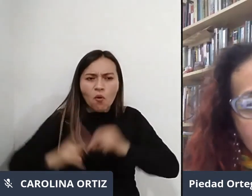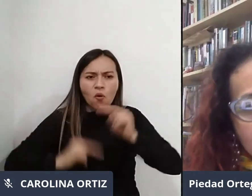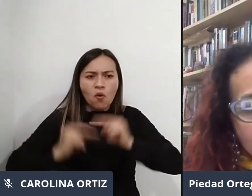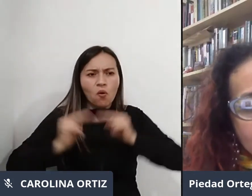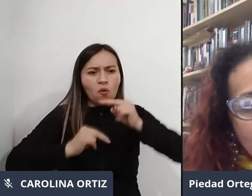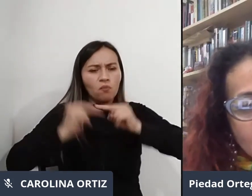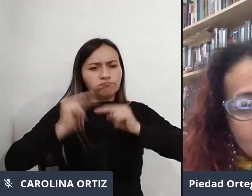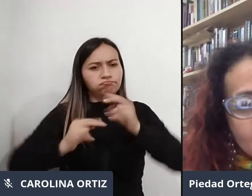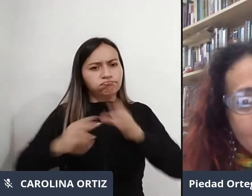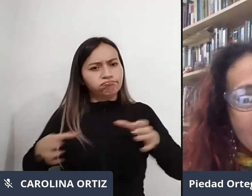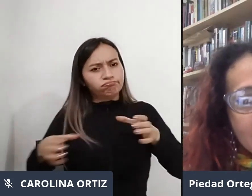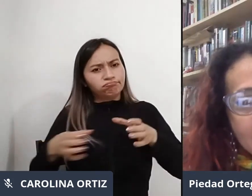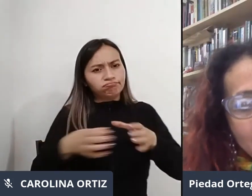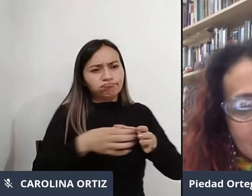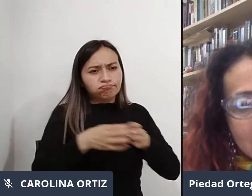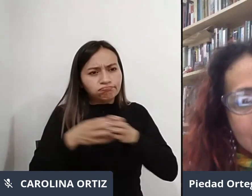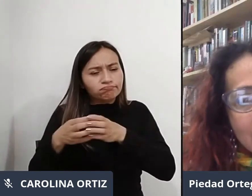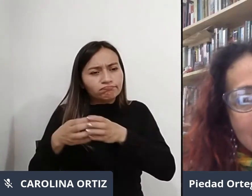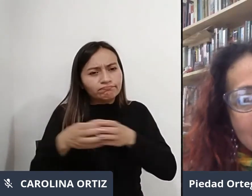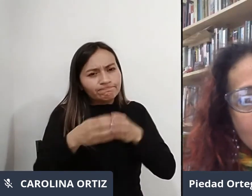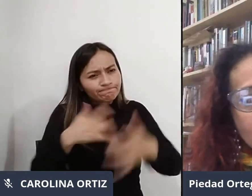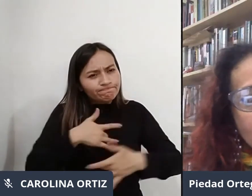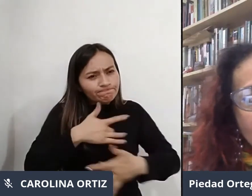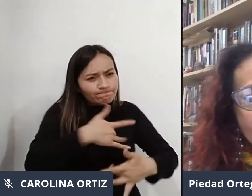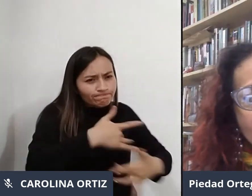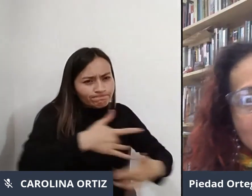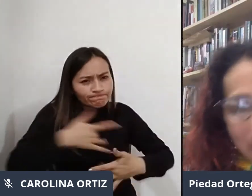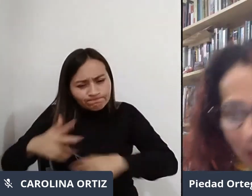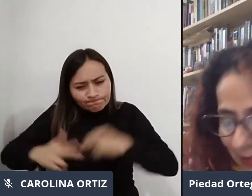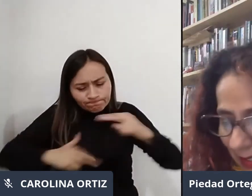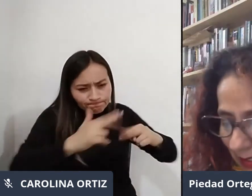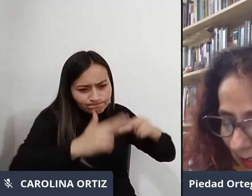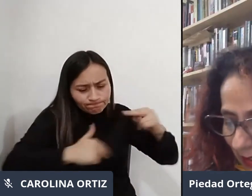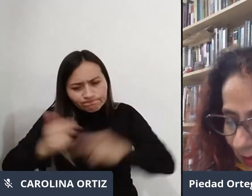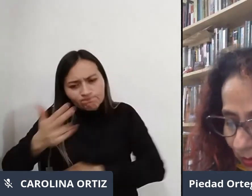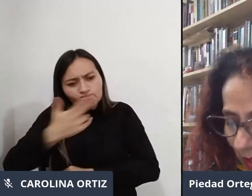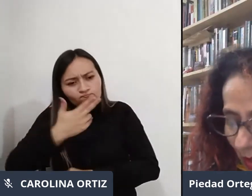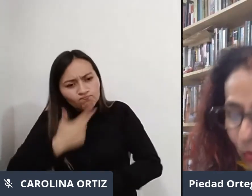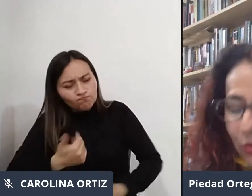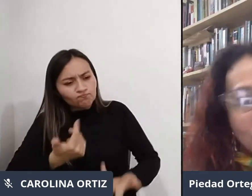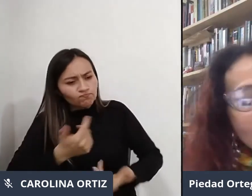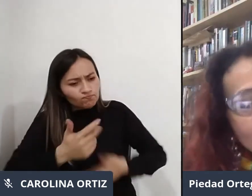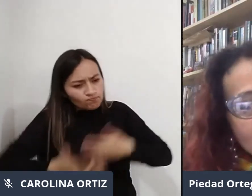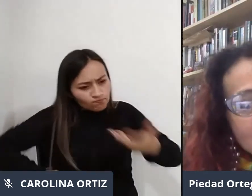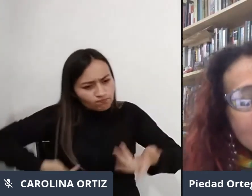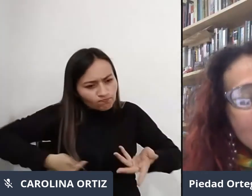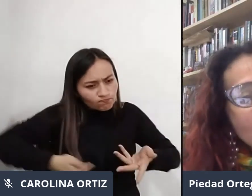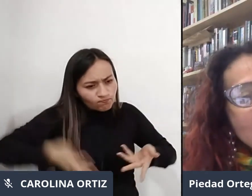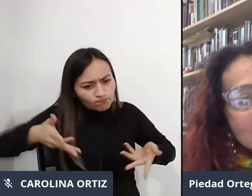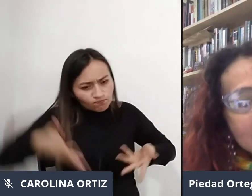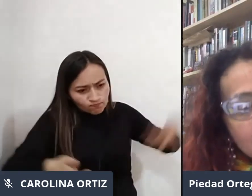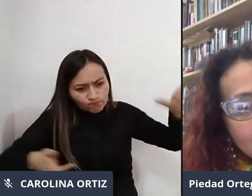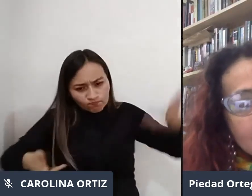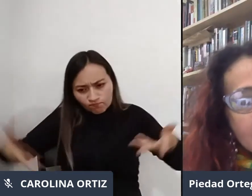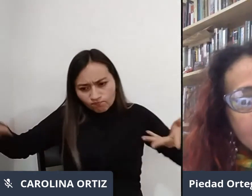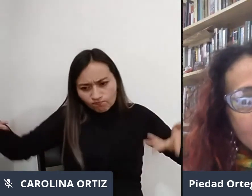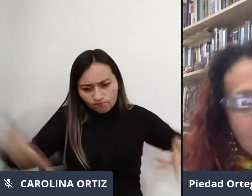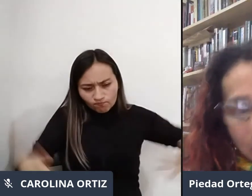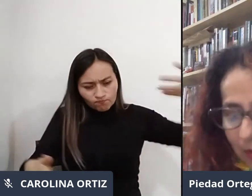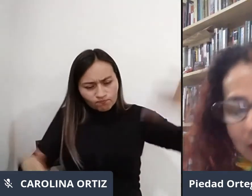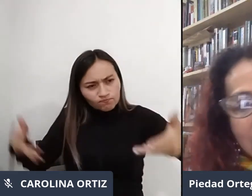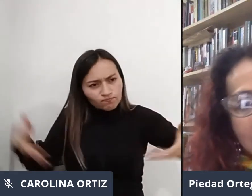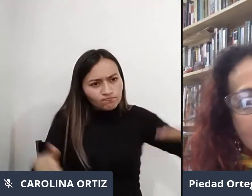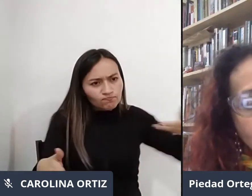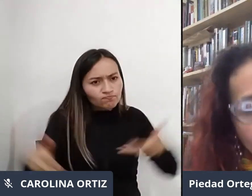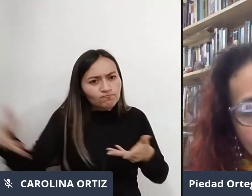una, por eso es una construcción generosa, es una construcción solidaria, es una construcción en la que nos hacemos